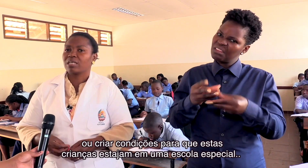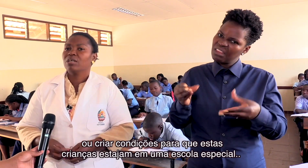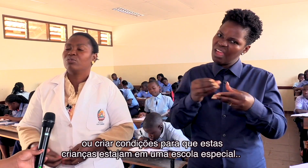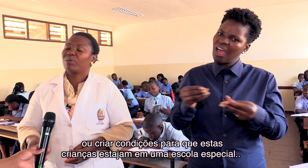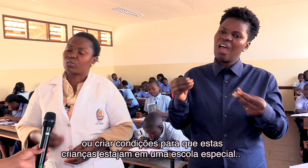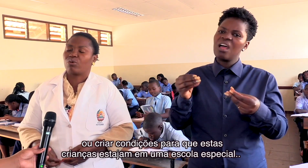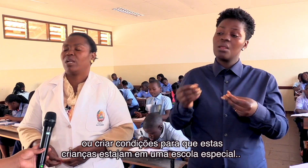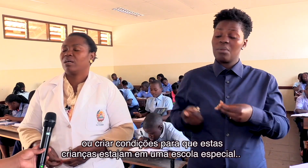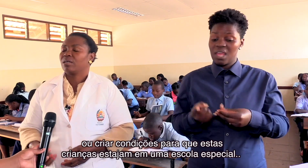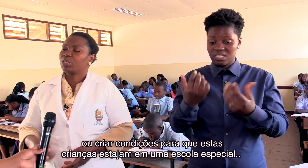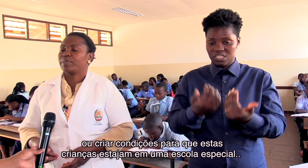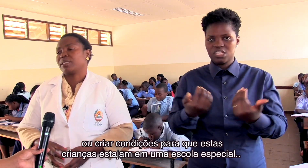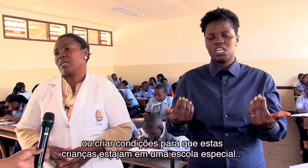numa escola especial.